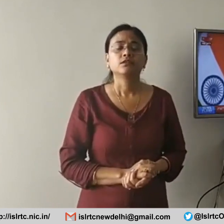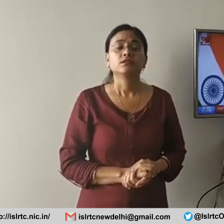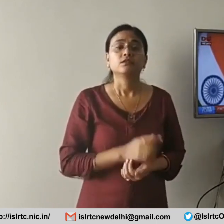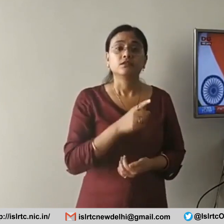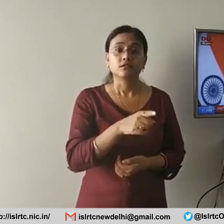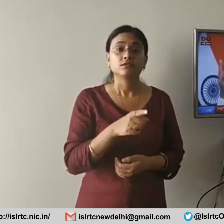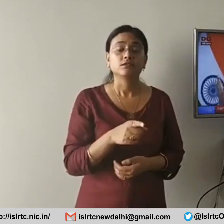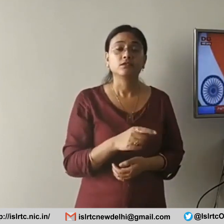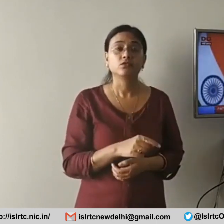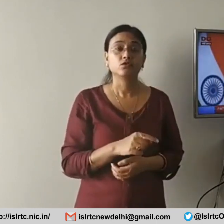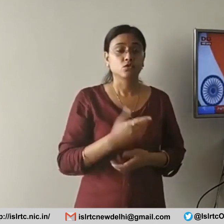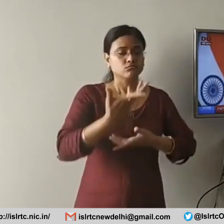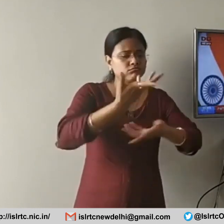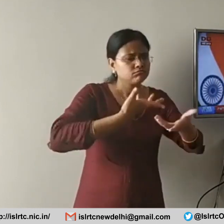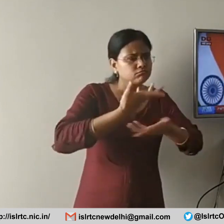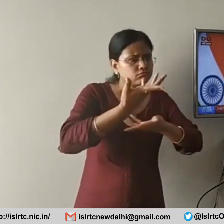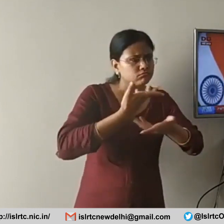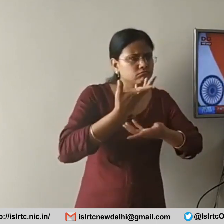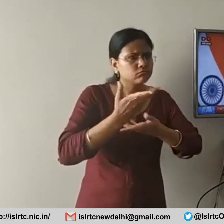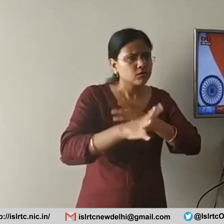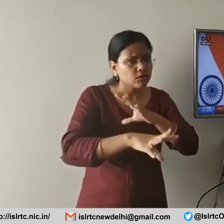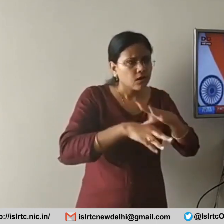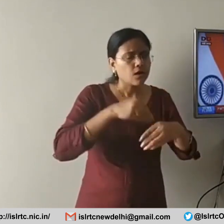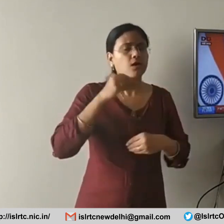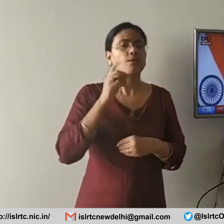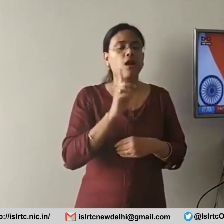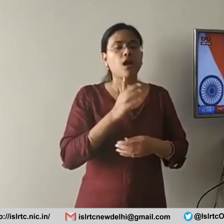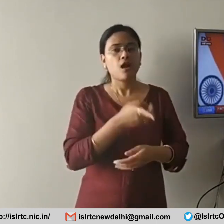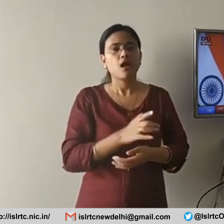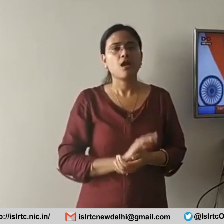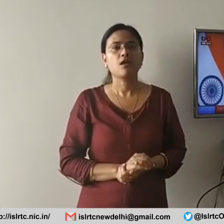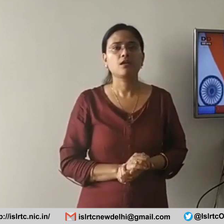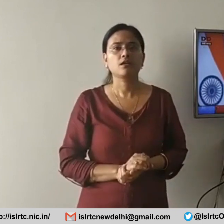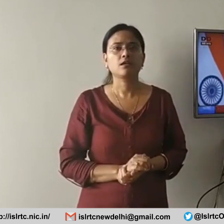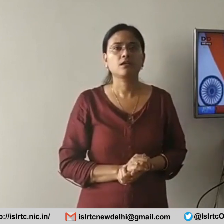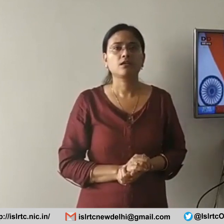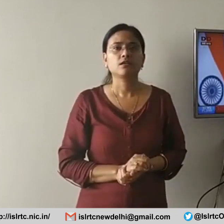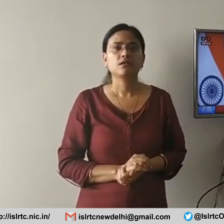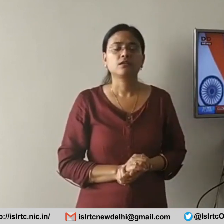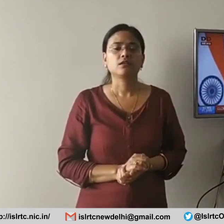और इन सभी चर्चाओं में से एक बात उभर करके आती है,